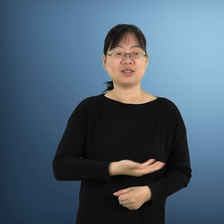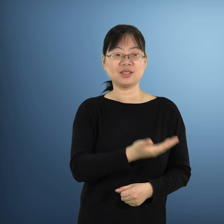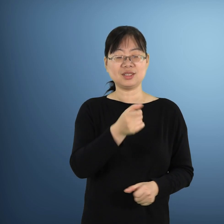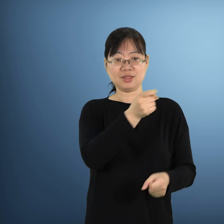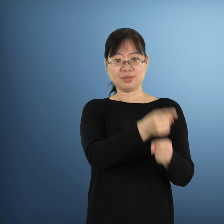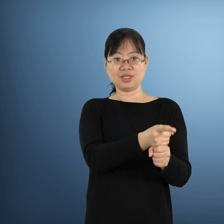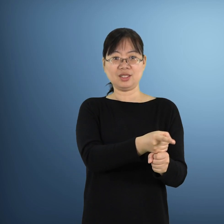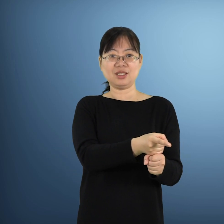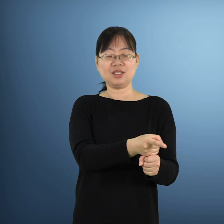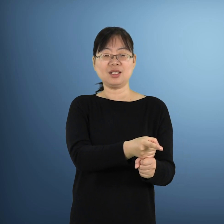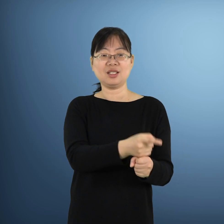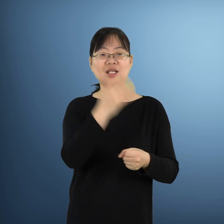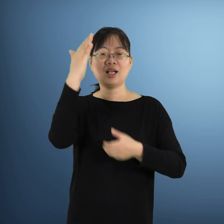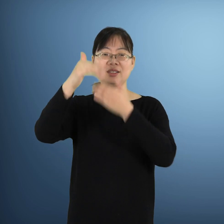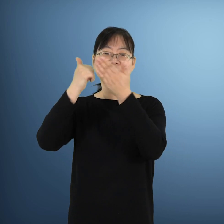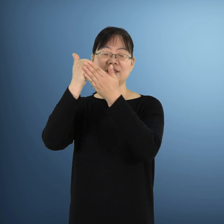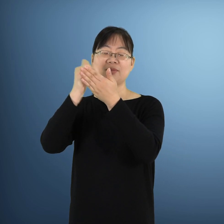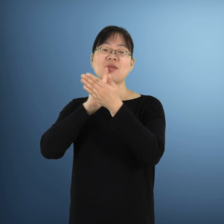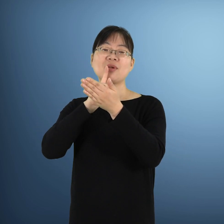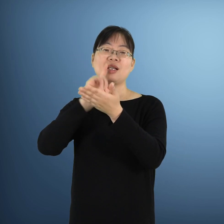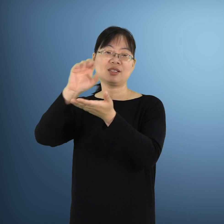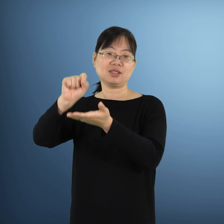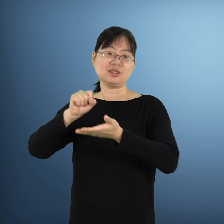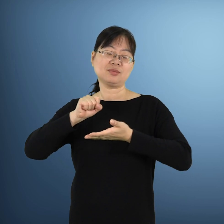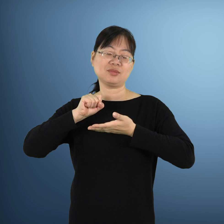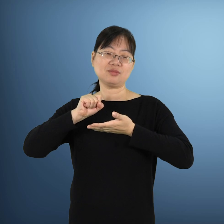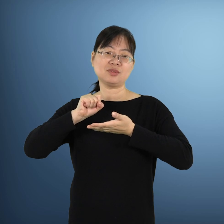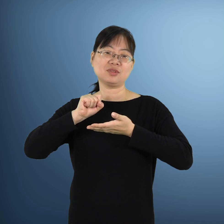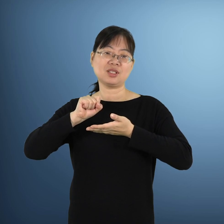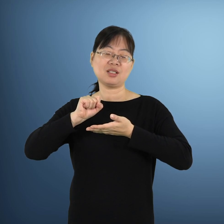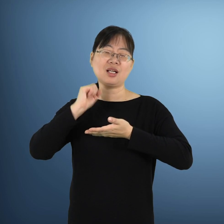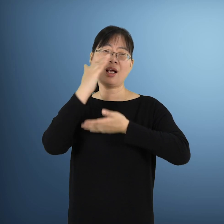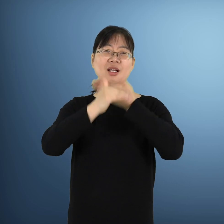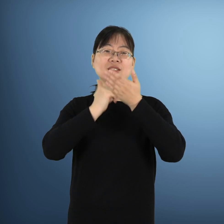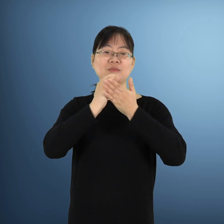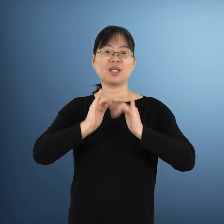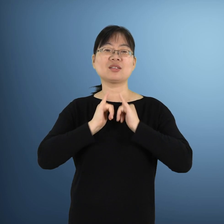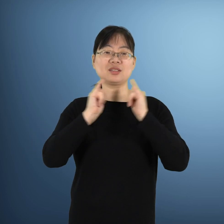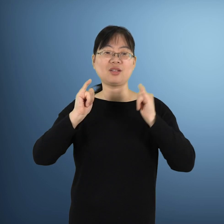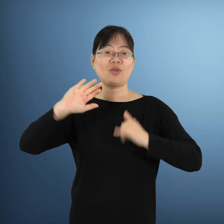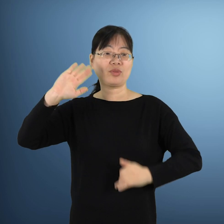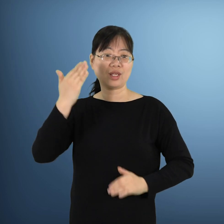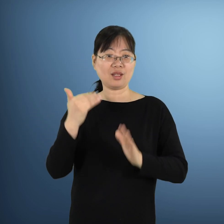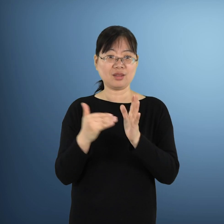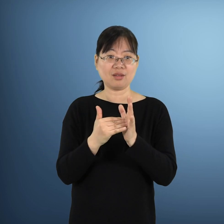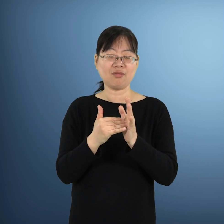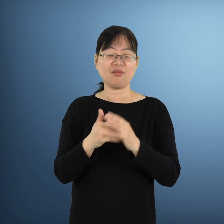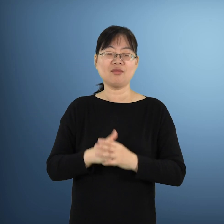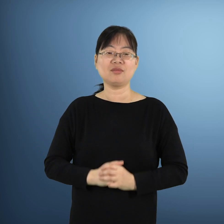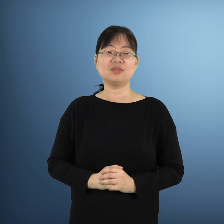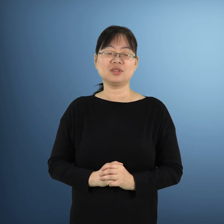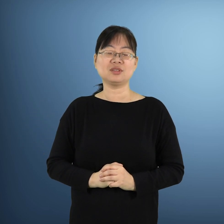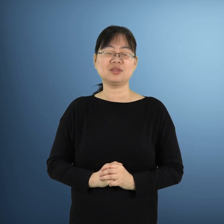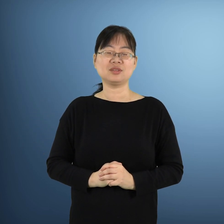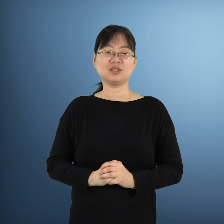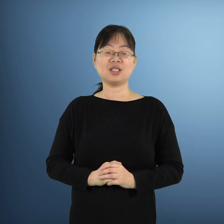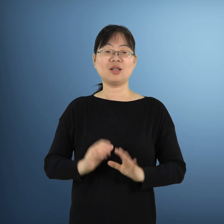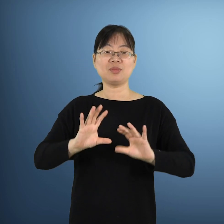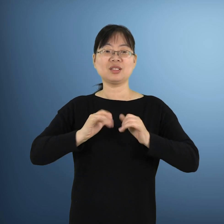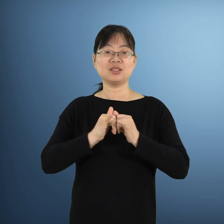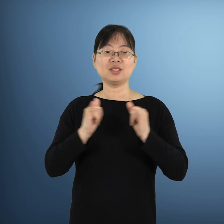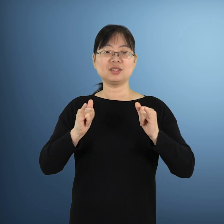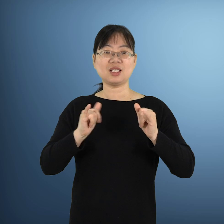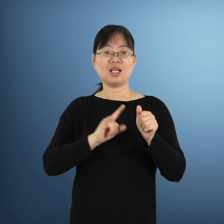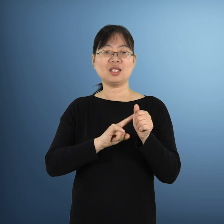그들이 이미 하나님의 말씀으로 하나님의 백성이 됐어요. 그래서 그